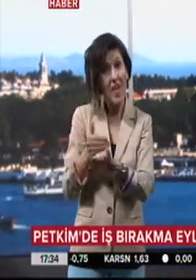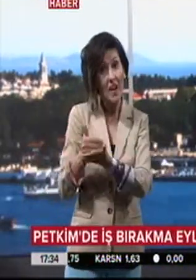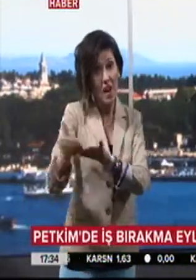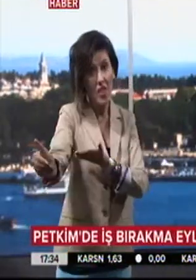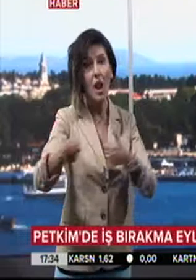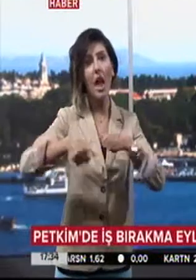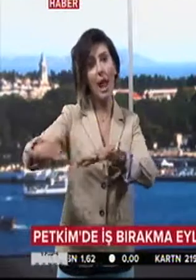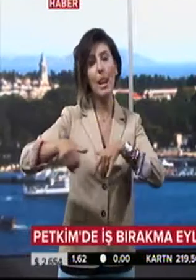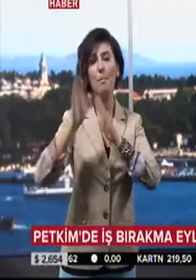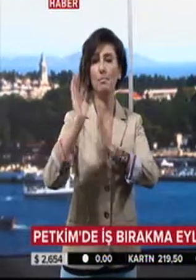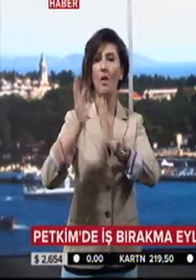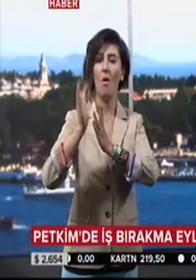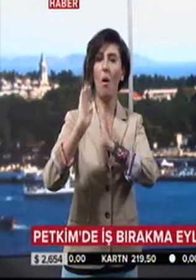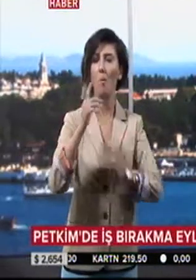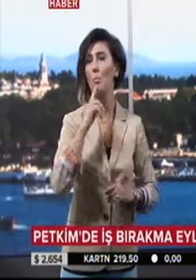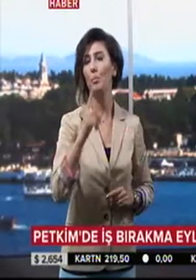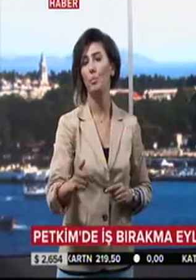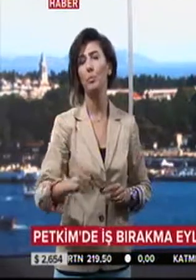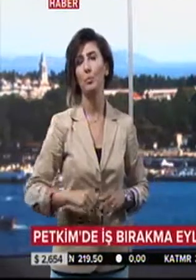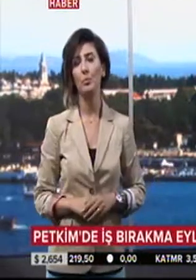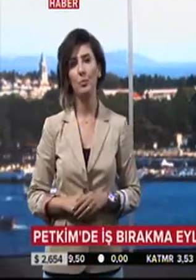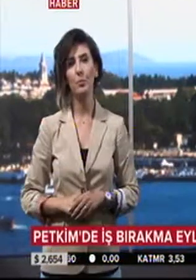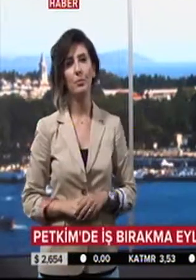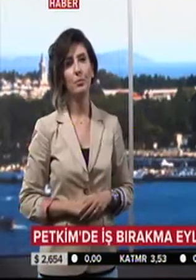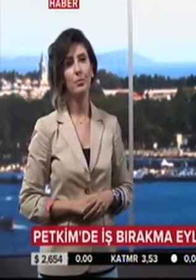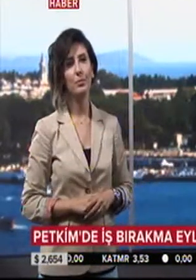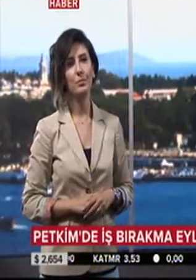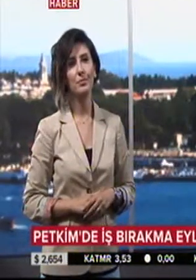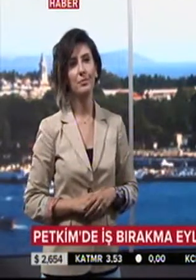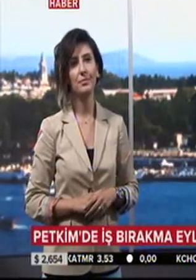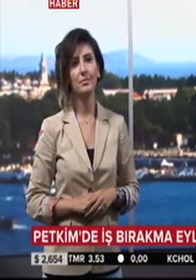kadar eylemlerini sürdüreceklerini belirtiyor.